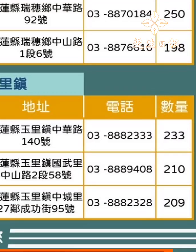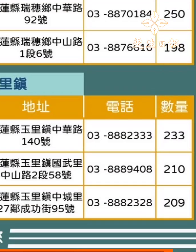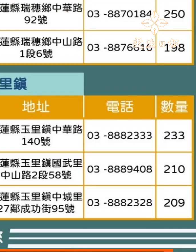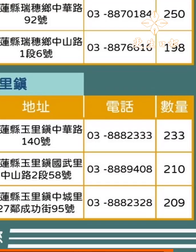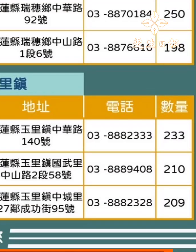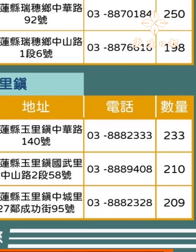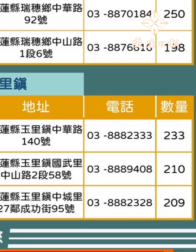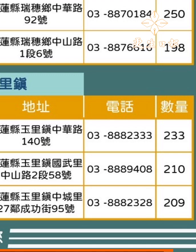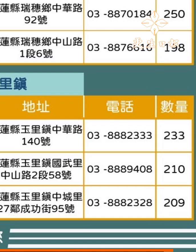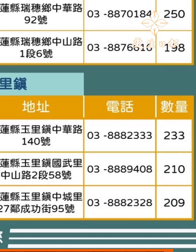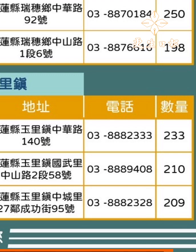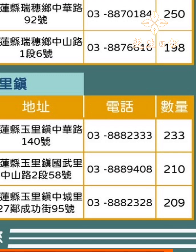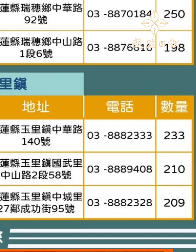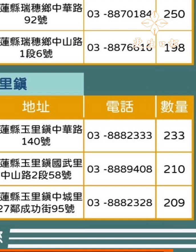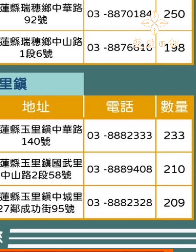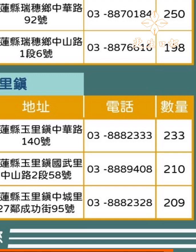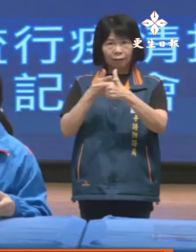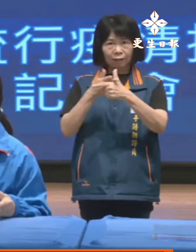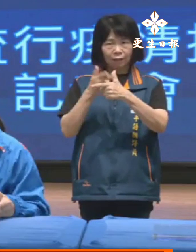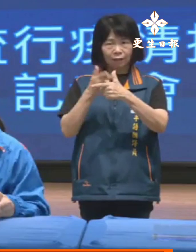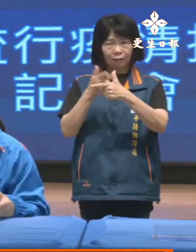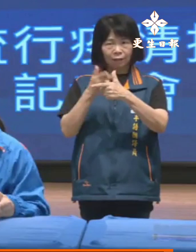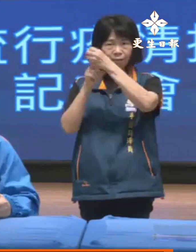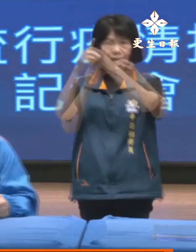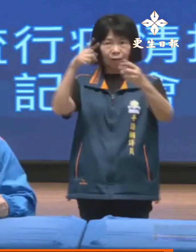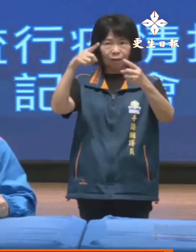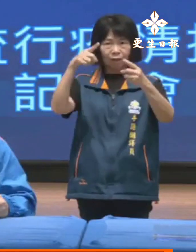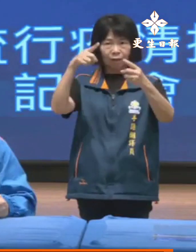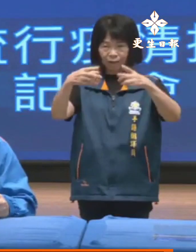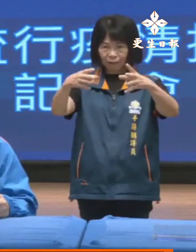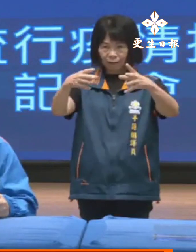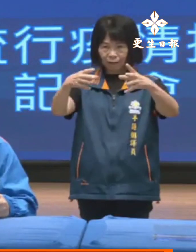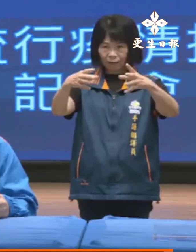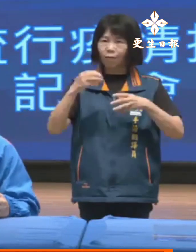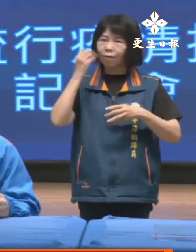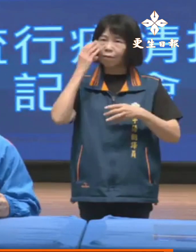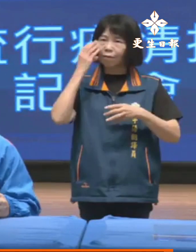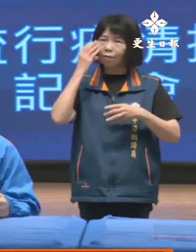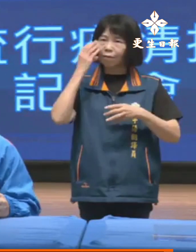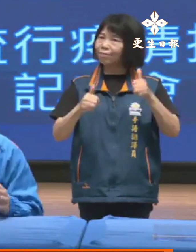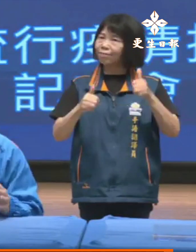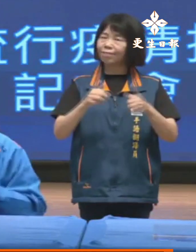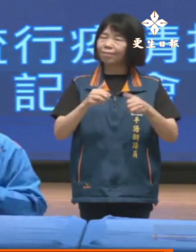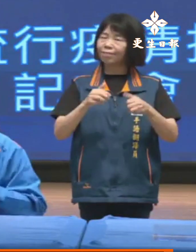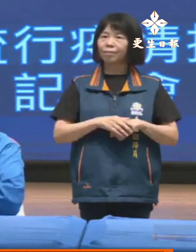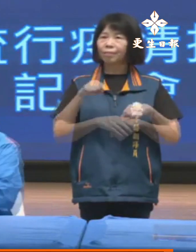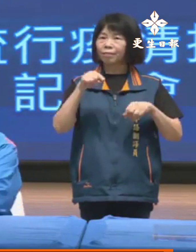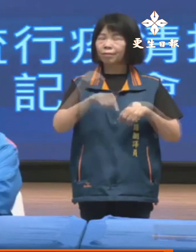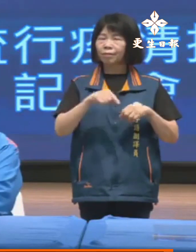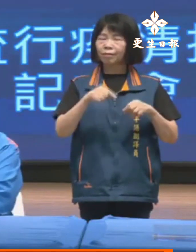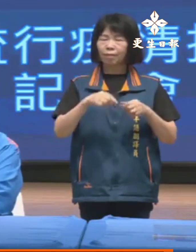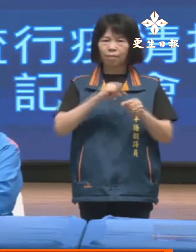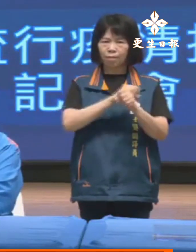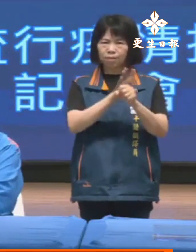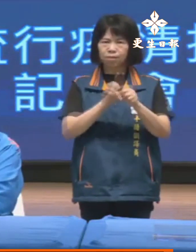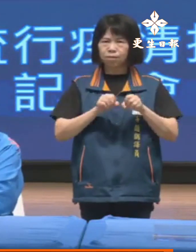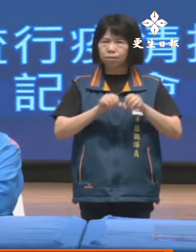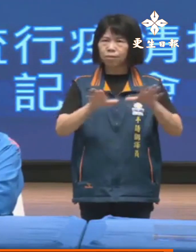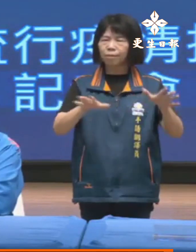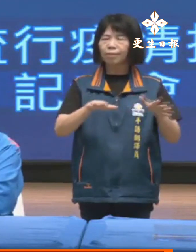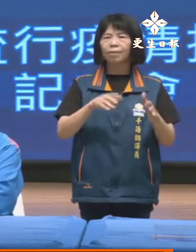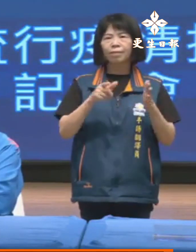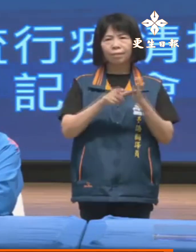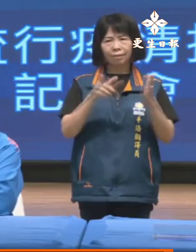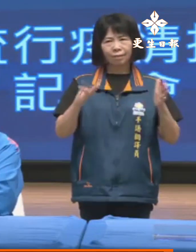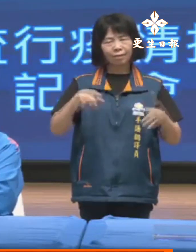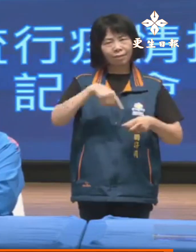快筛试剂的流通量会比较大。在这一段疫情的期间，其实大家都非常的辛苦，那尤其我们的